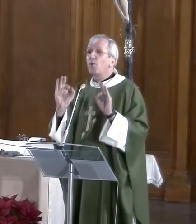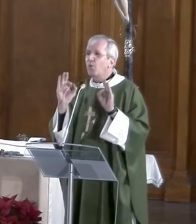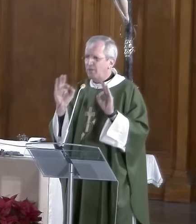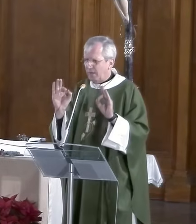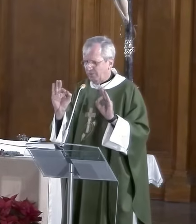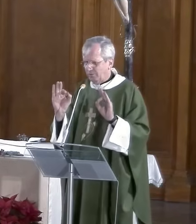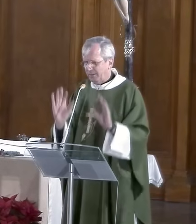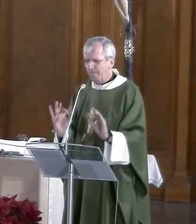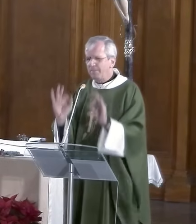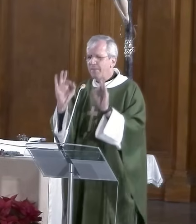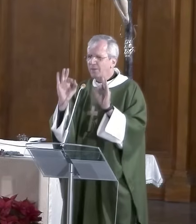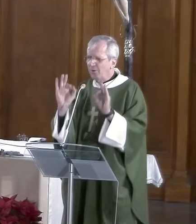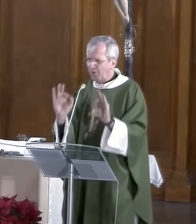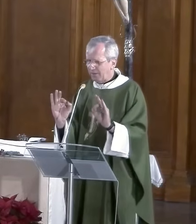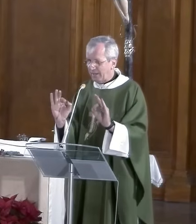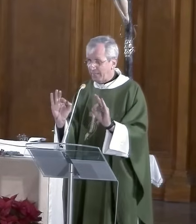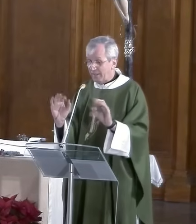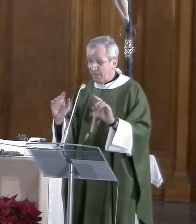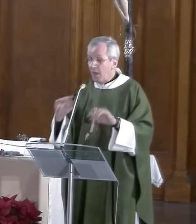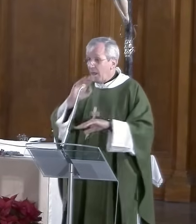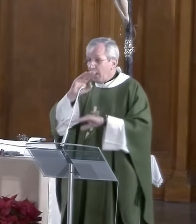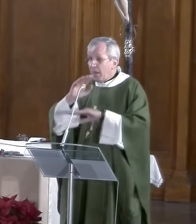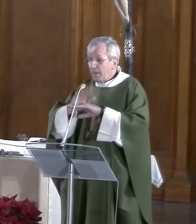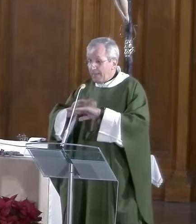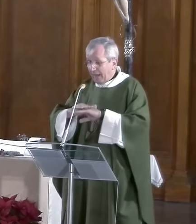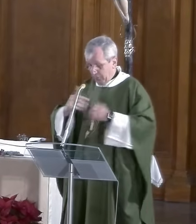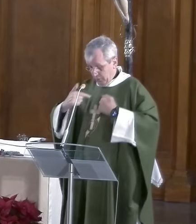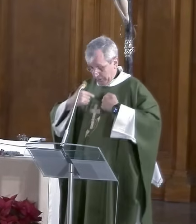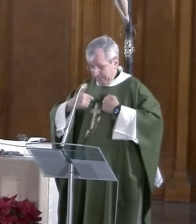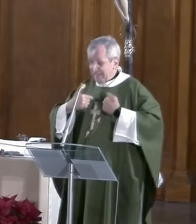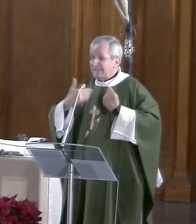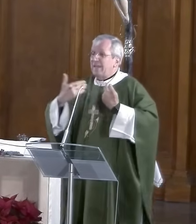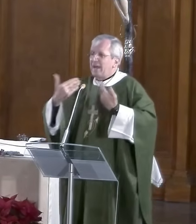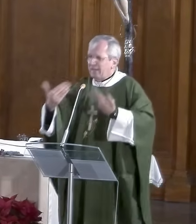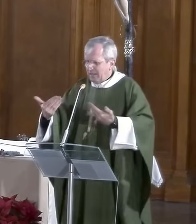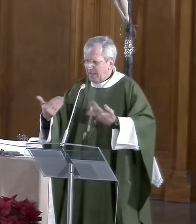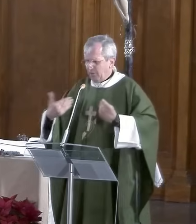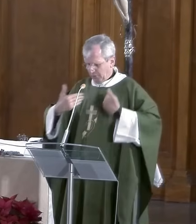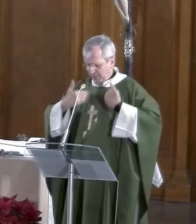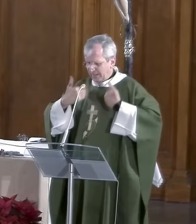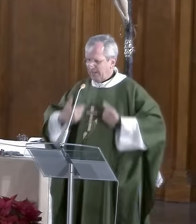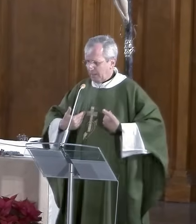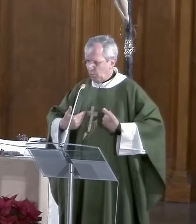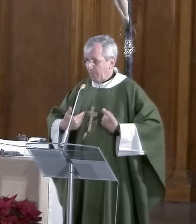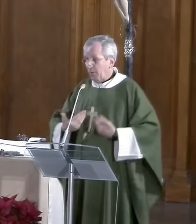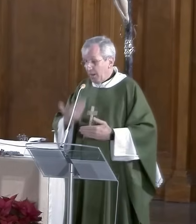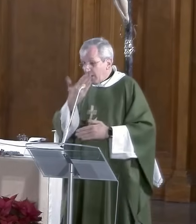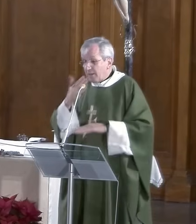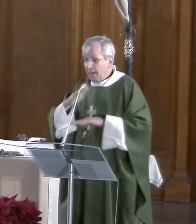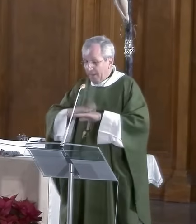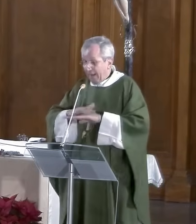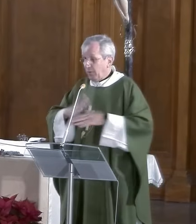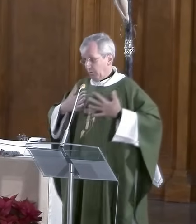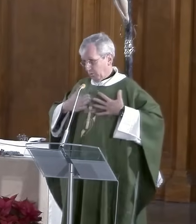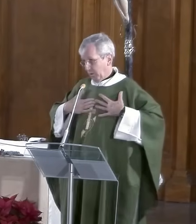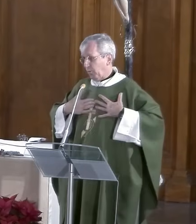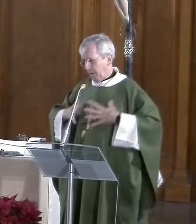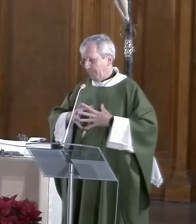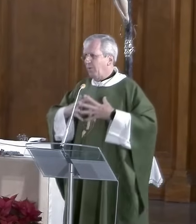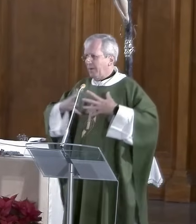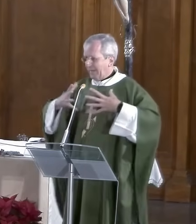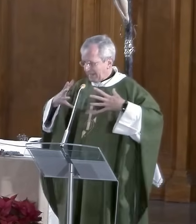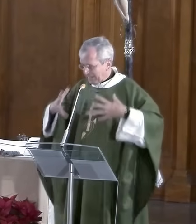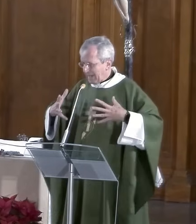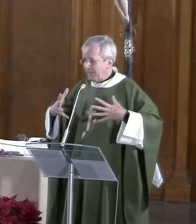dice, cuidado, vividlo ordenadamente. El pecado sale de dentro, es el cuerpo, y el pecado con el